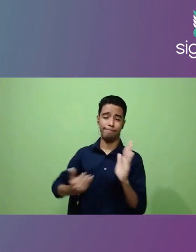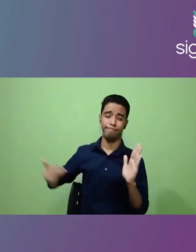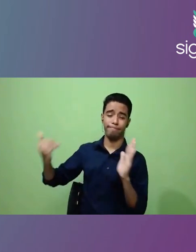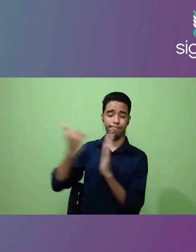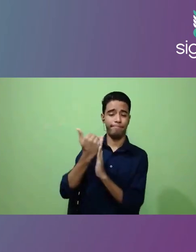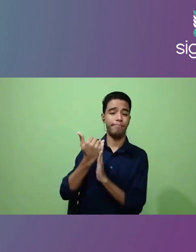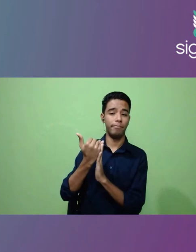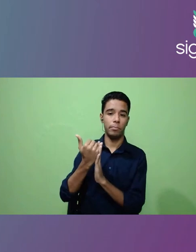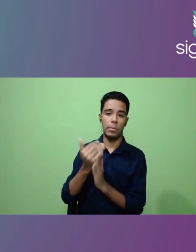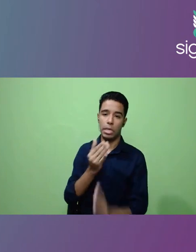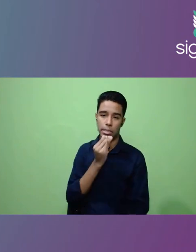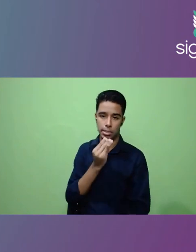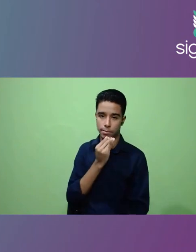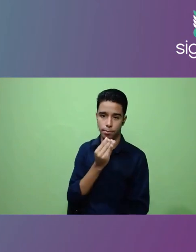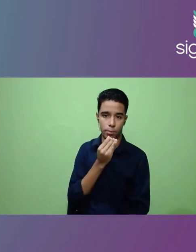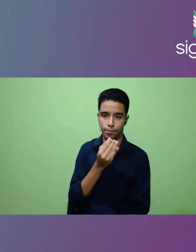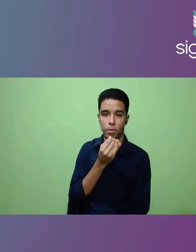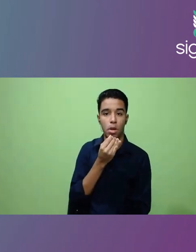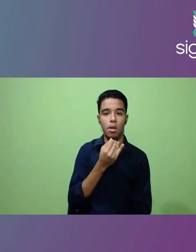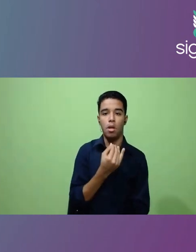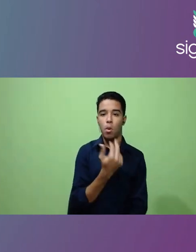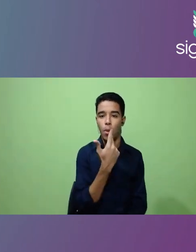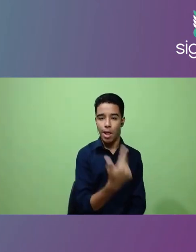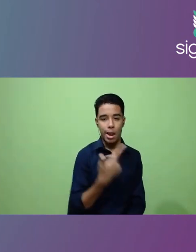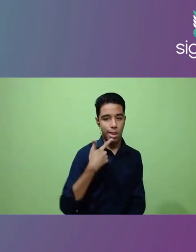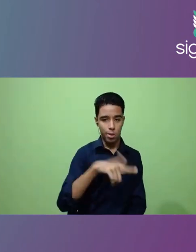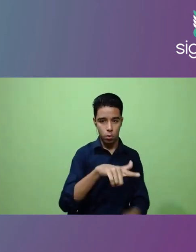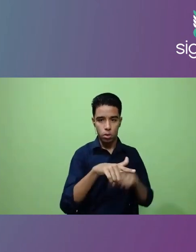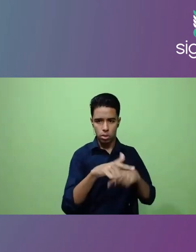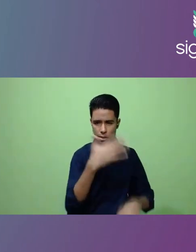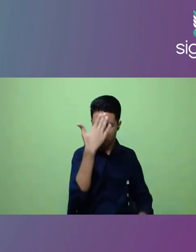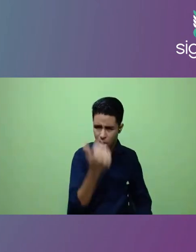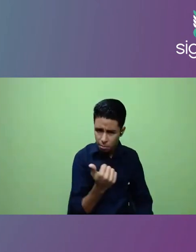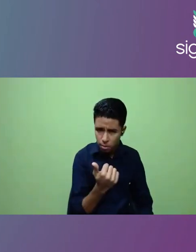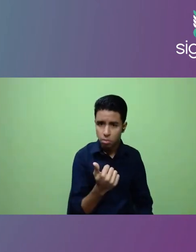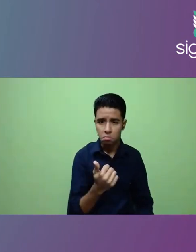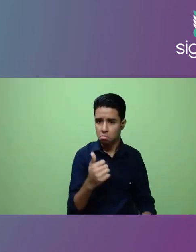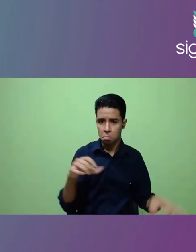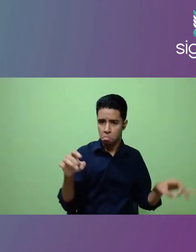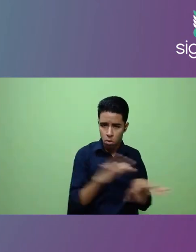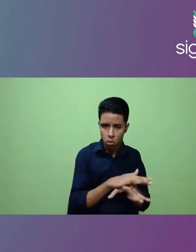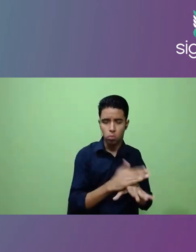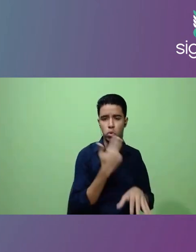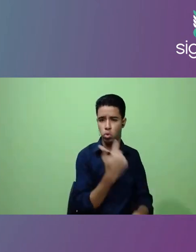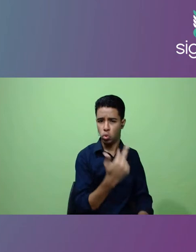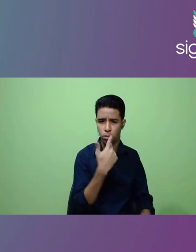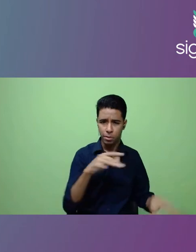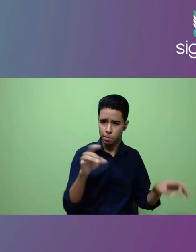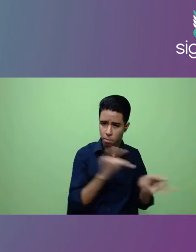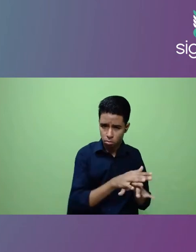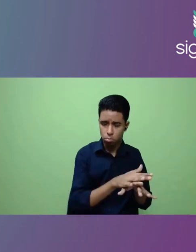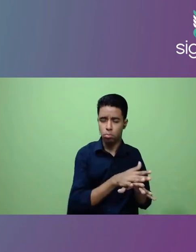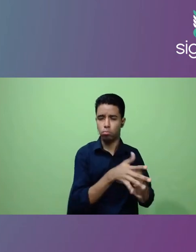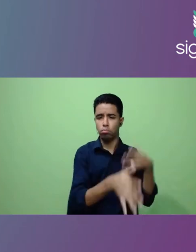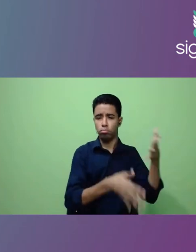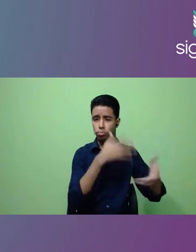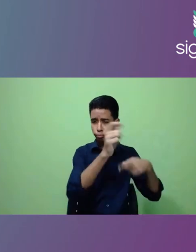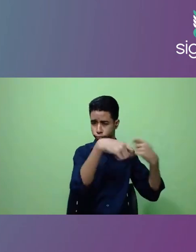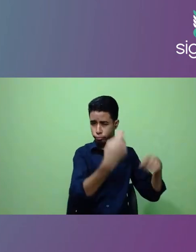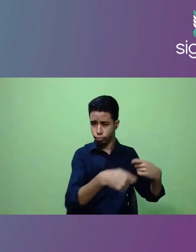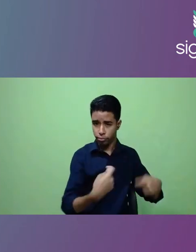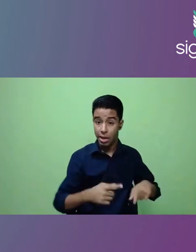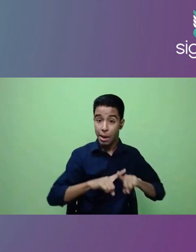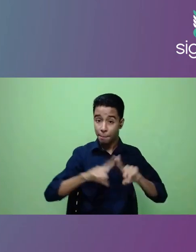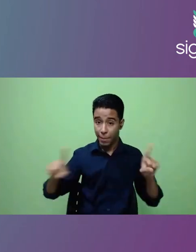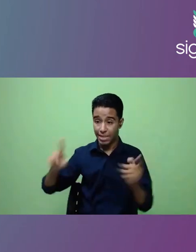faz um fluente, um bilíngue, você domina o idioma. Agora, para traduzir, você precisa de mais uma infinidade